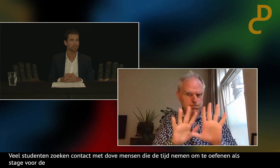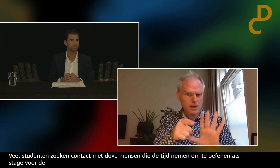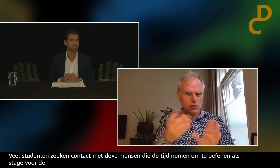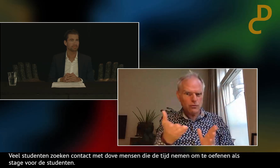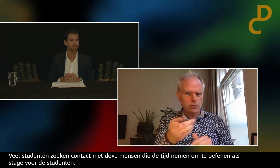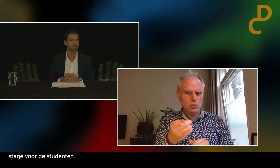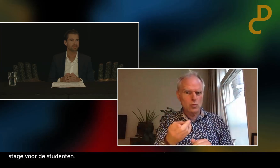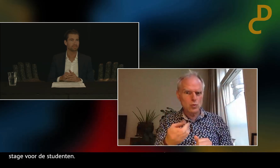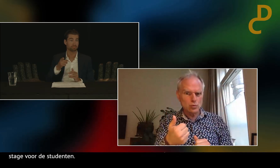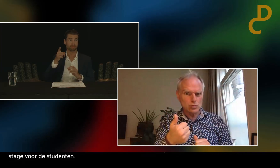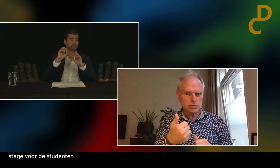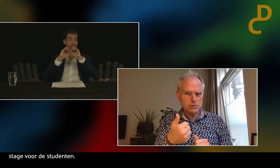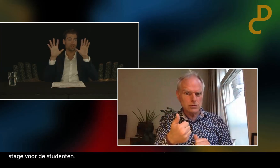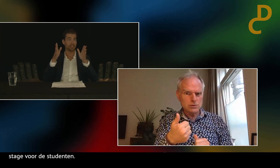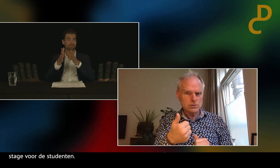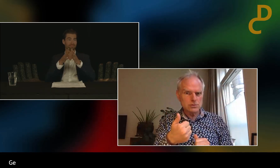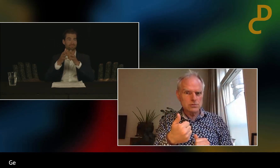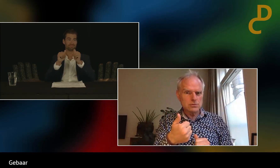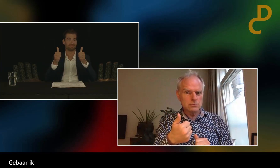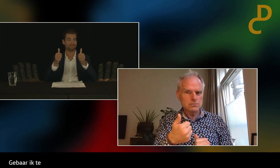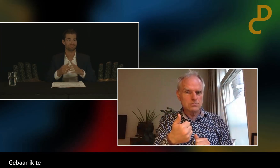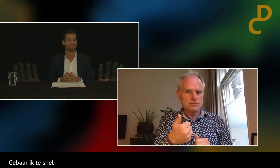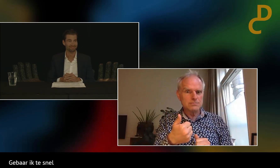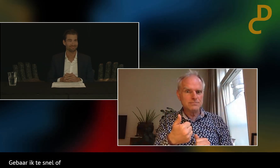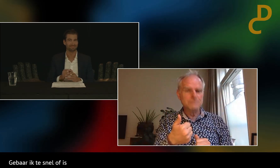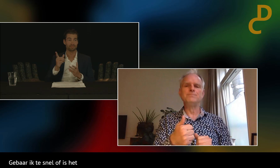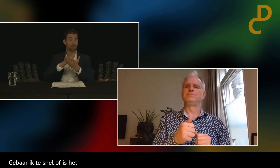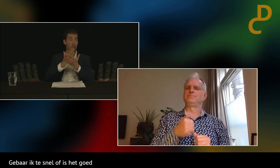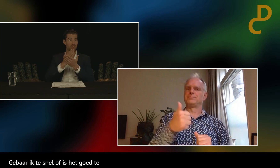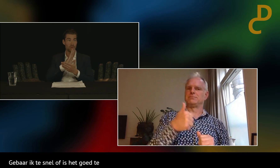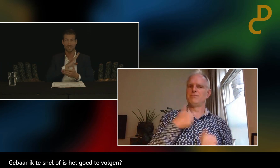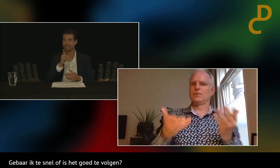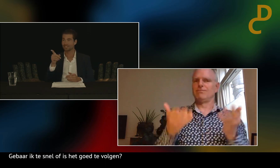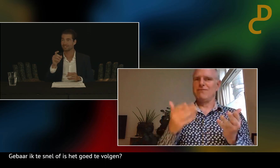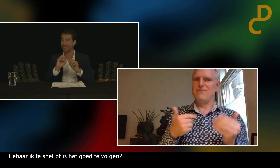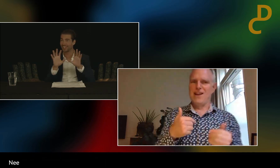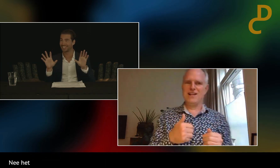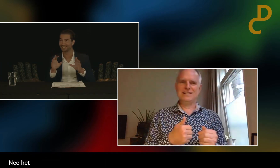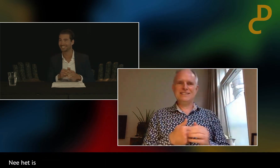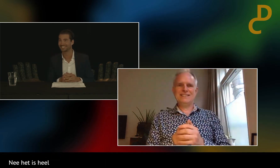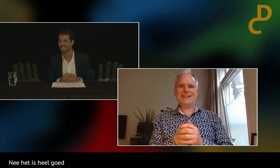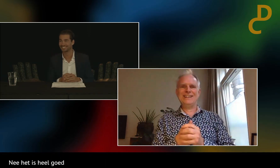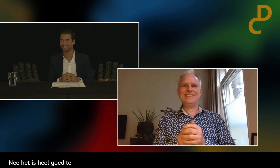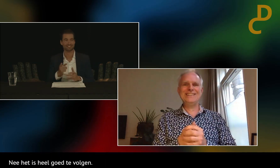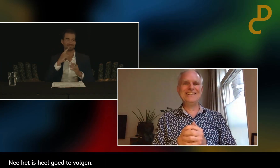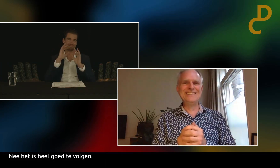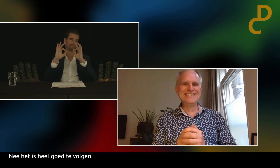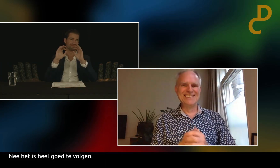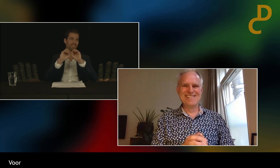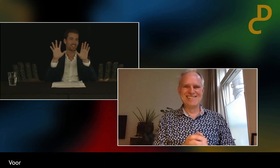Wacht, gebaar ik te snel of is het goed te volgen? Nee, het is heel goed te volgen. Voor de tolken ook. Het is goed. Helder, toch? Ja, maar ik